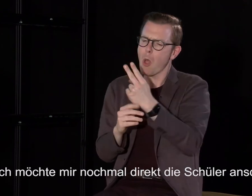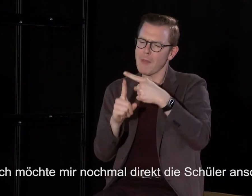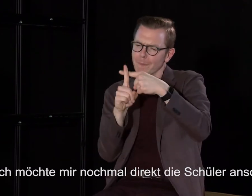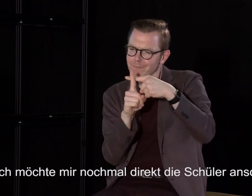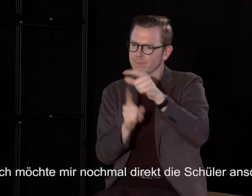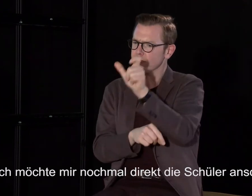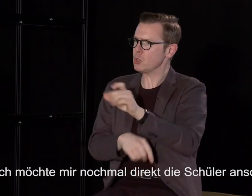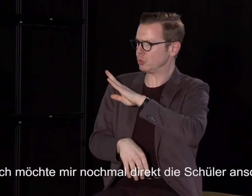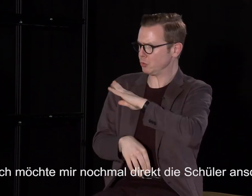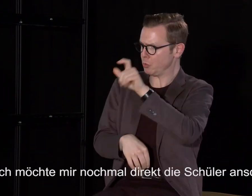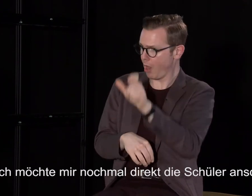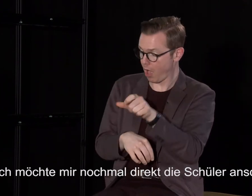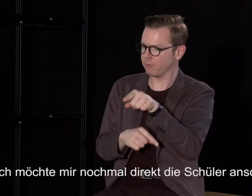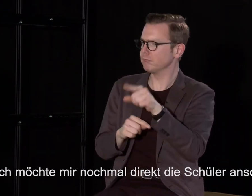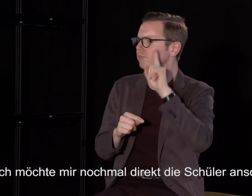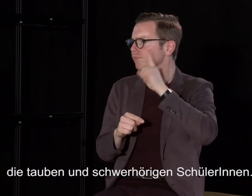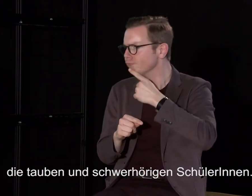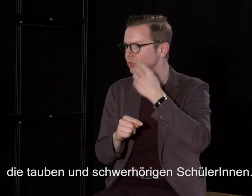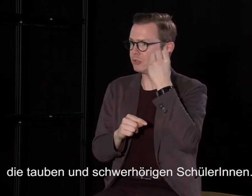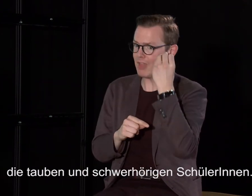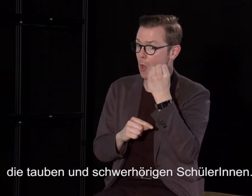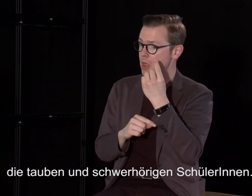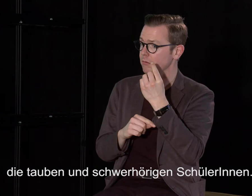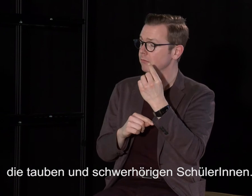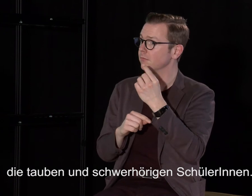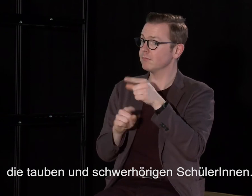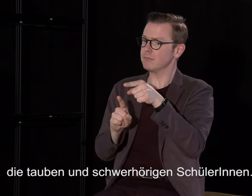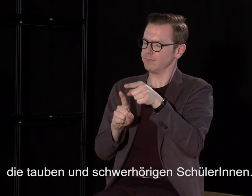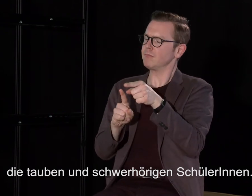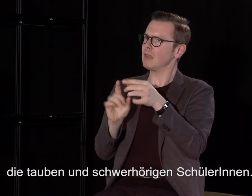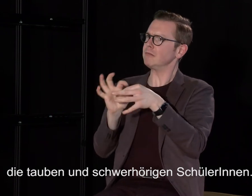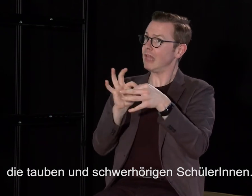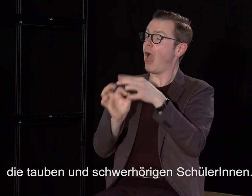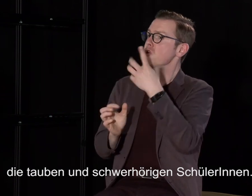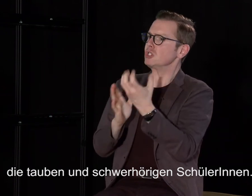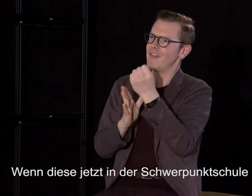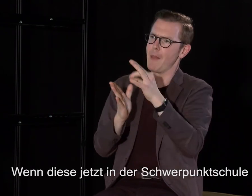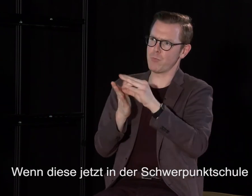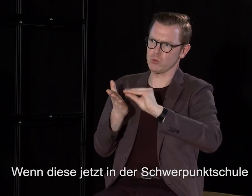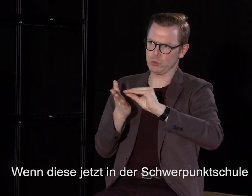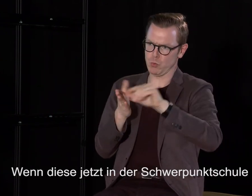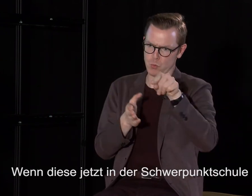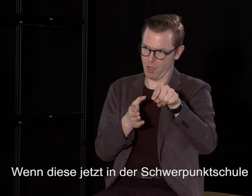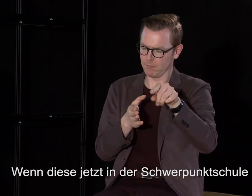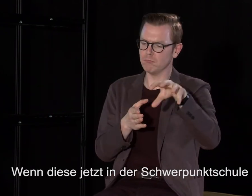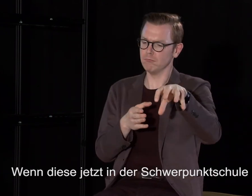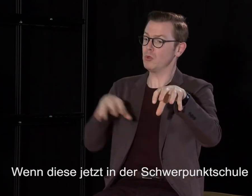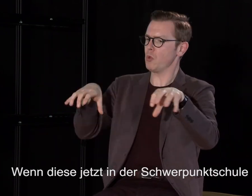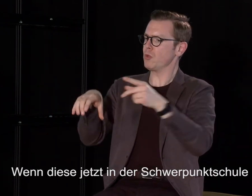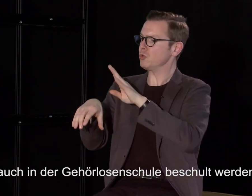schauen uns nochmal direkt die Schüler an, die Tauben und schwerhörigen Schüler. Wenn die jetzt in der Schwerpunktschule beschult